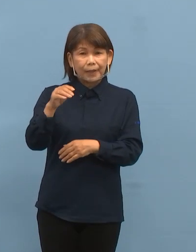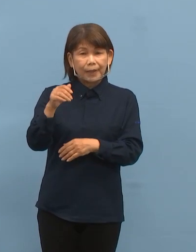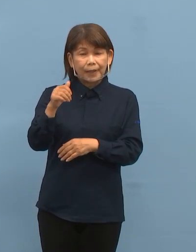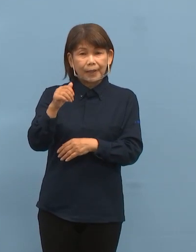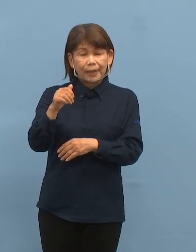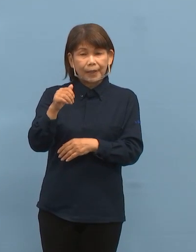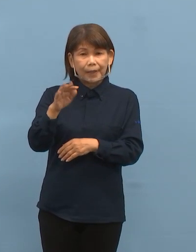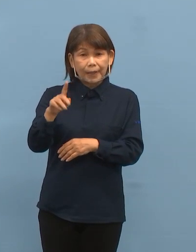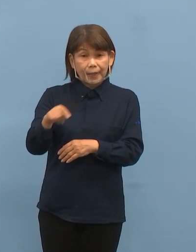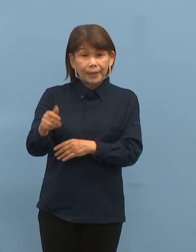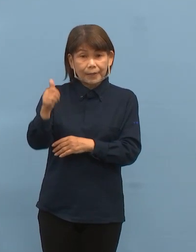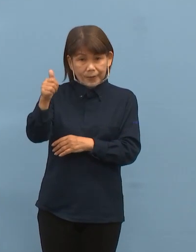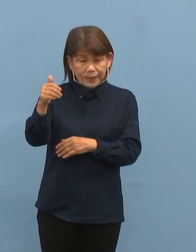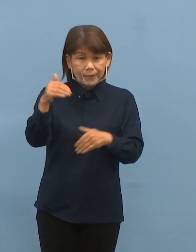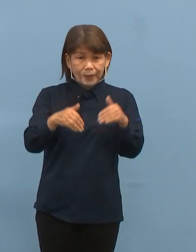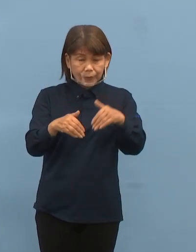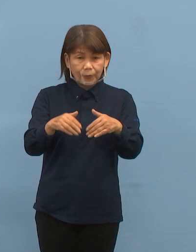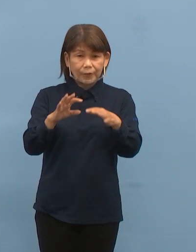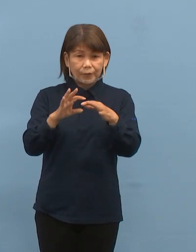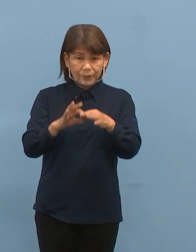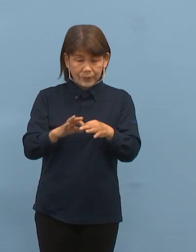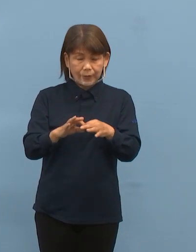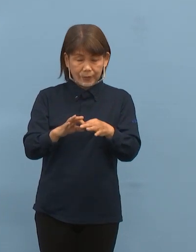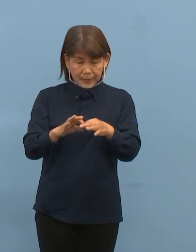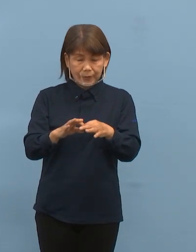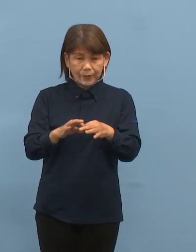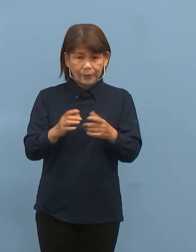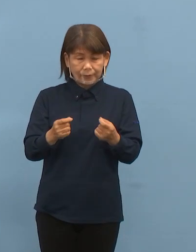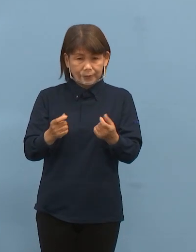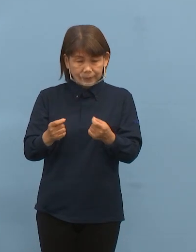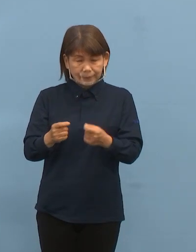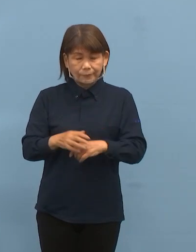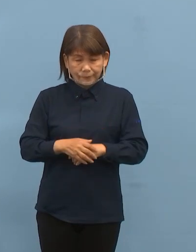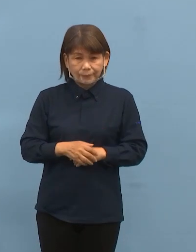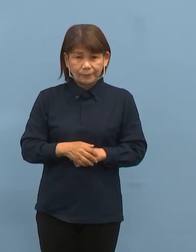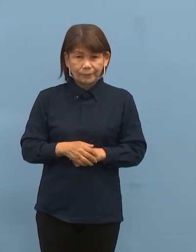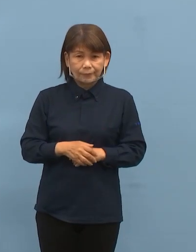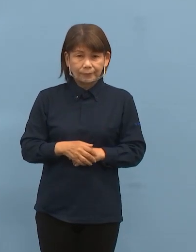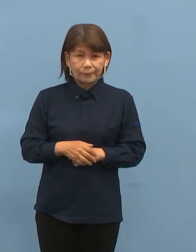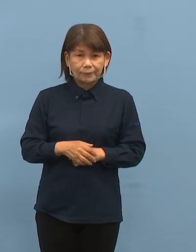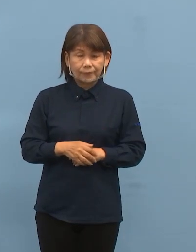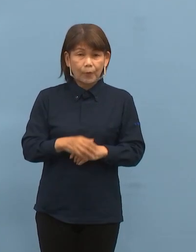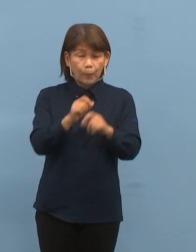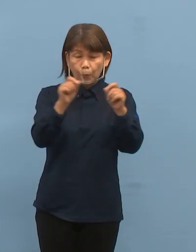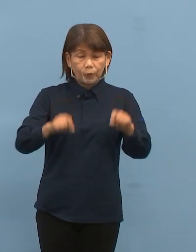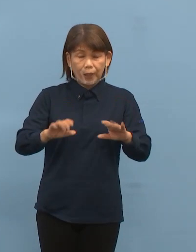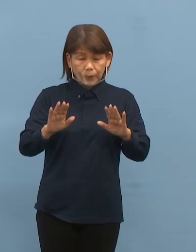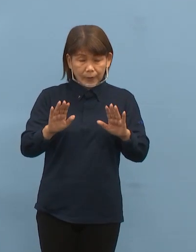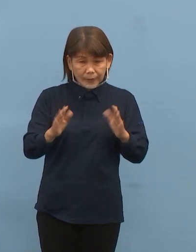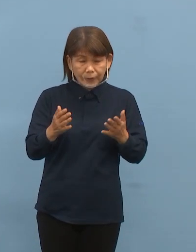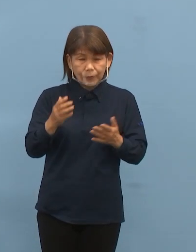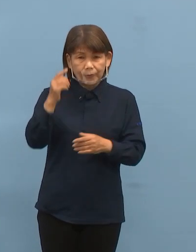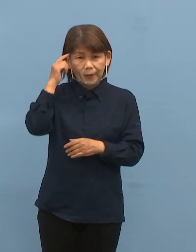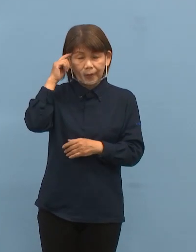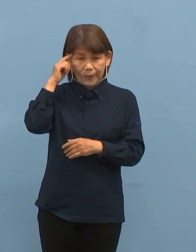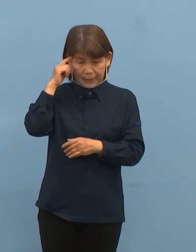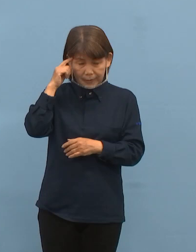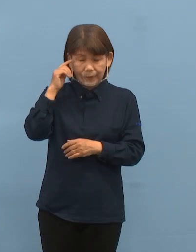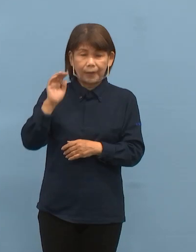に実施をしたというふうに思っております。はい、 問題がないという、 はい、 承知し